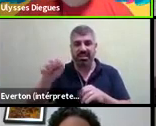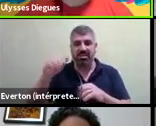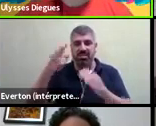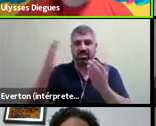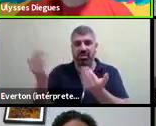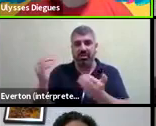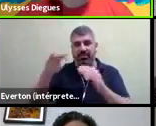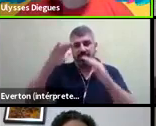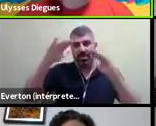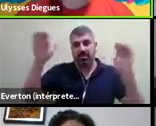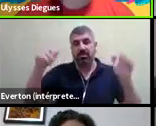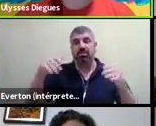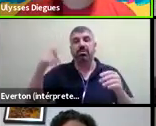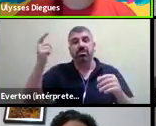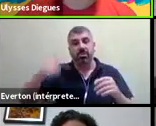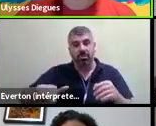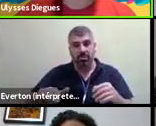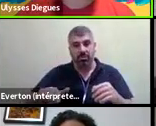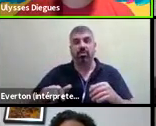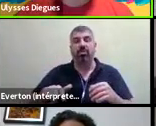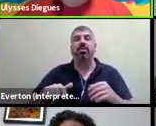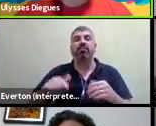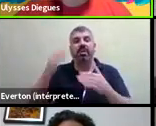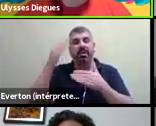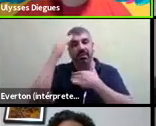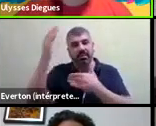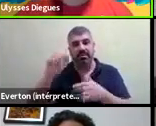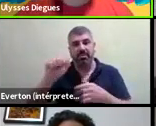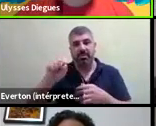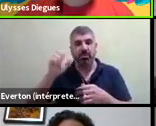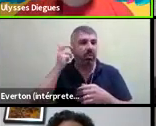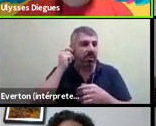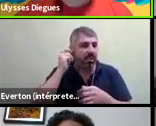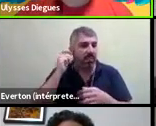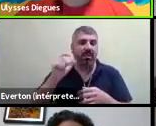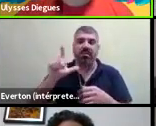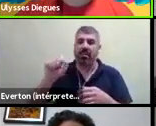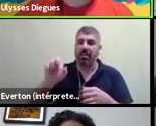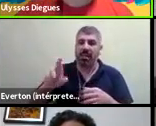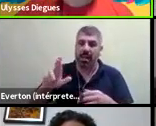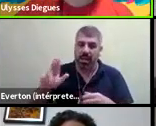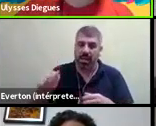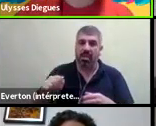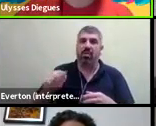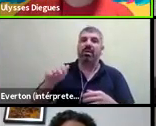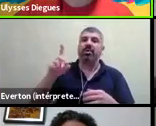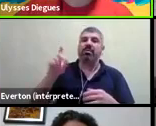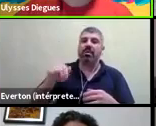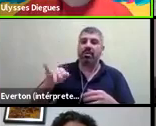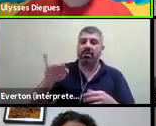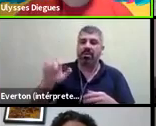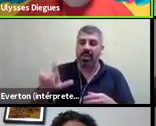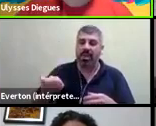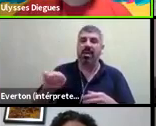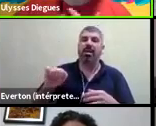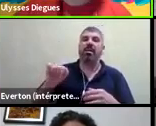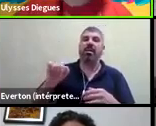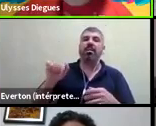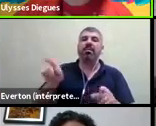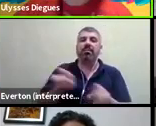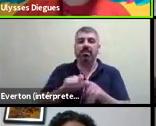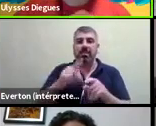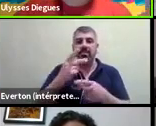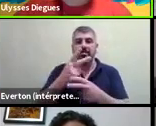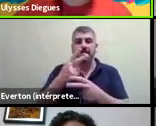da Educação, agradeço a presença da Antonieta, da Laura, da Daniela, da Camila, a PUC por disponibilizar o Everton e as